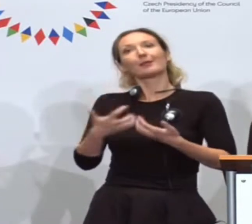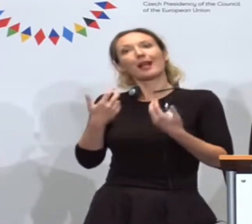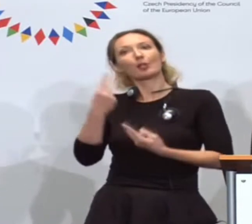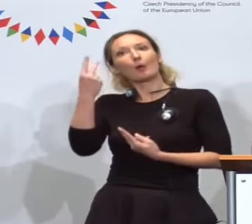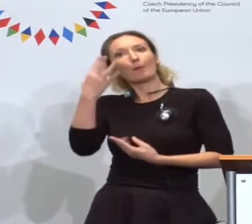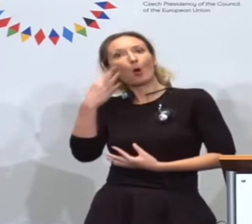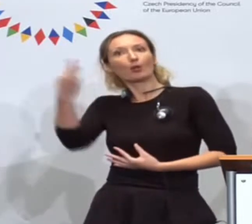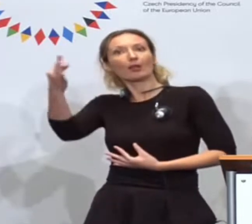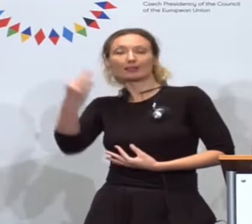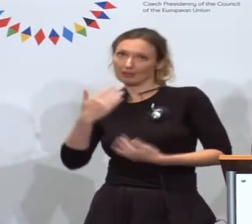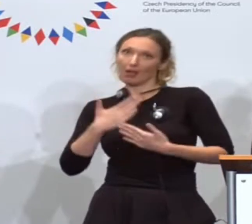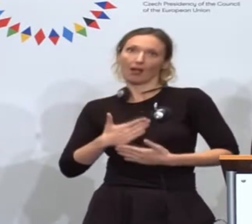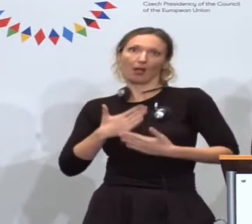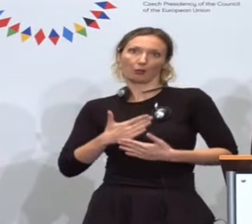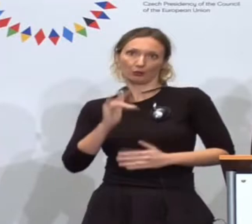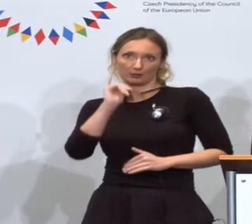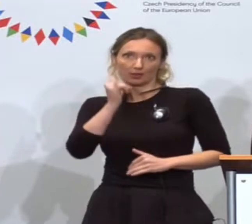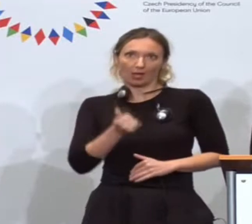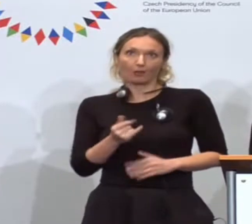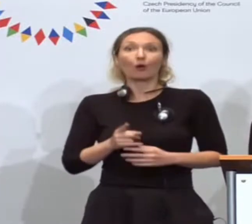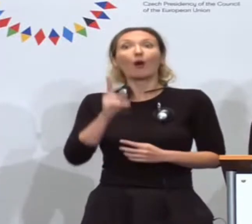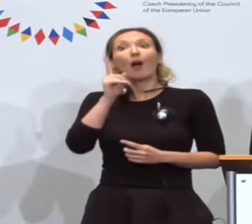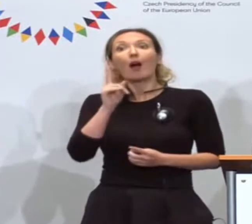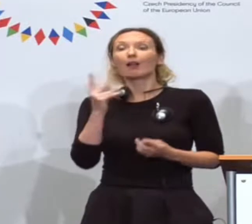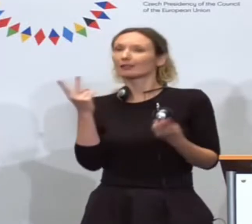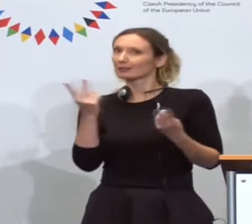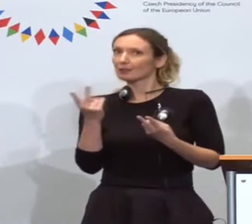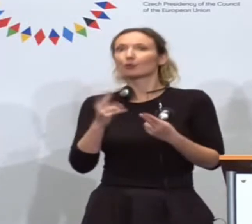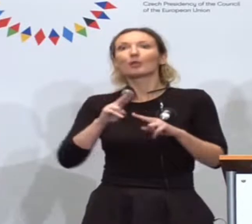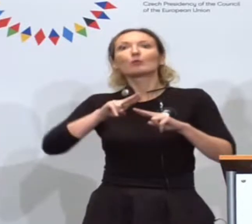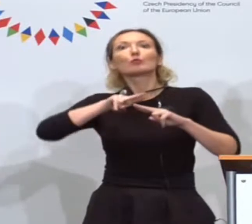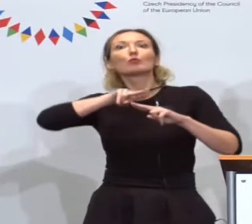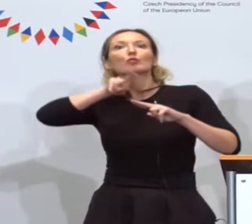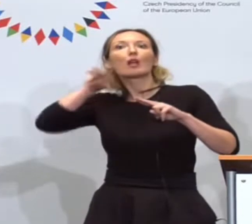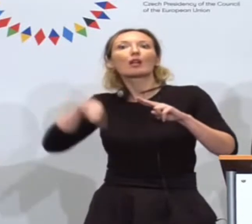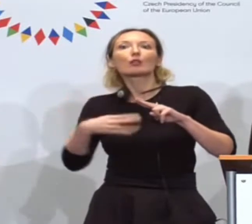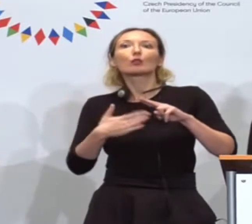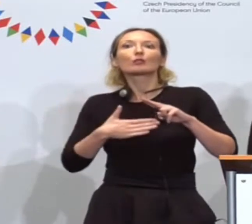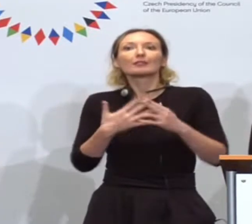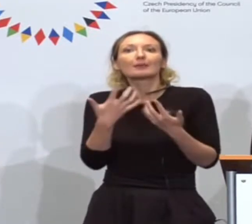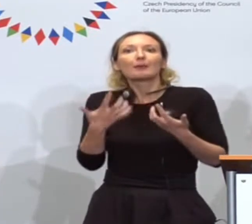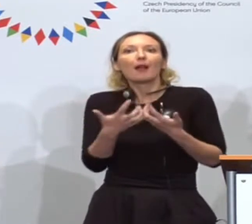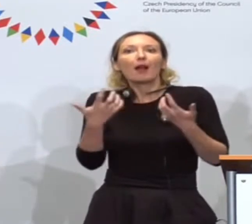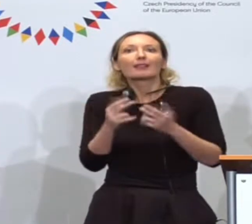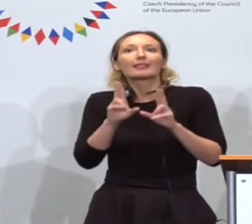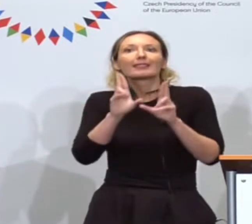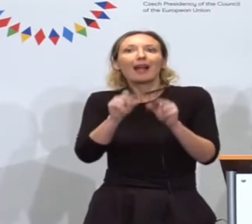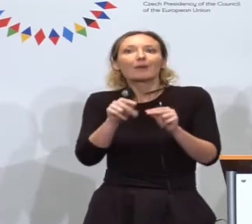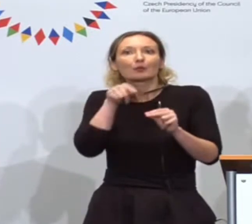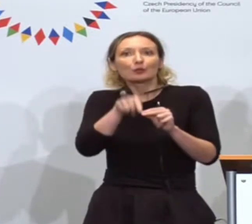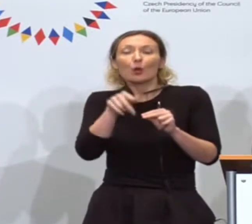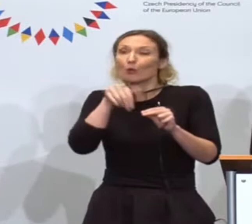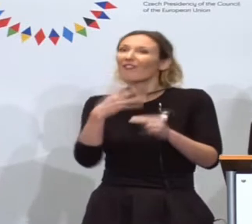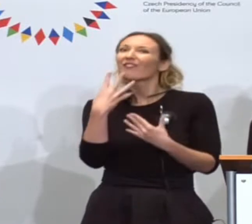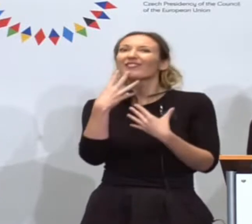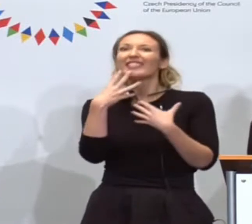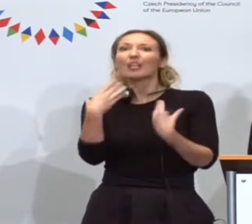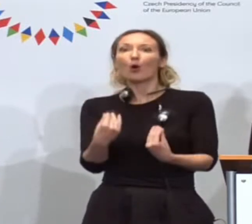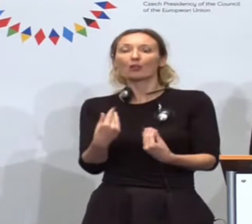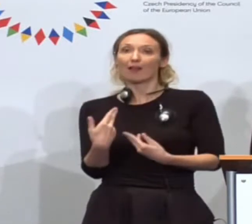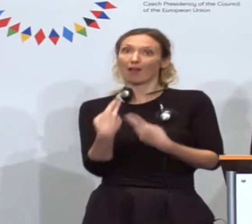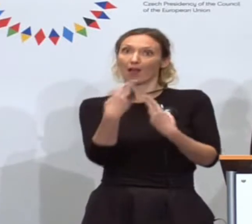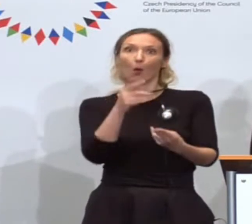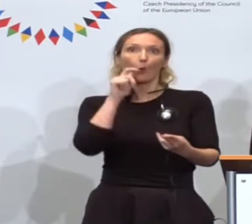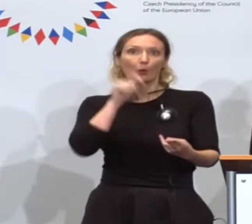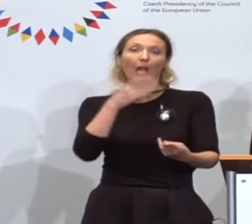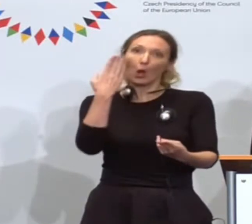máme my sami. Na druhou stranu ta přednost zase těch našich zbraní je ta, že ji umí Ukrajinci ovládat, Já bych